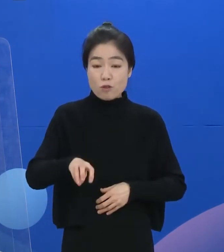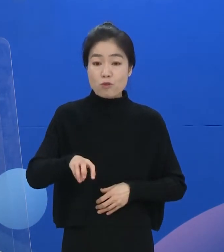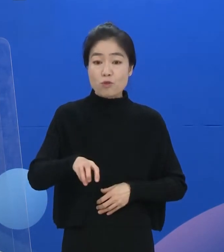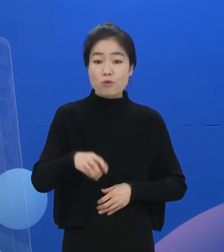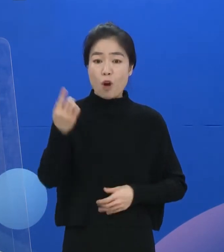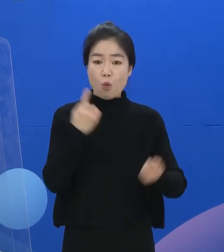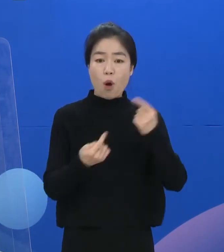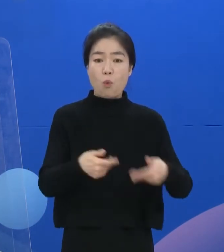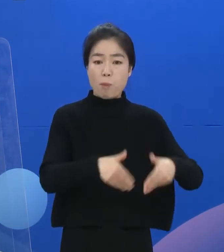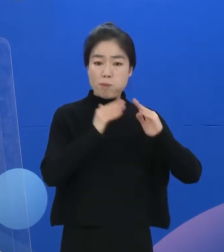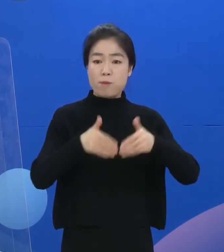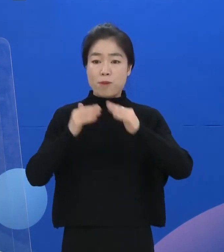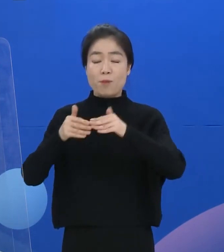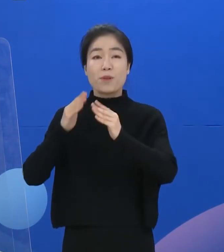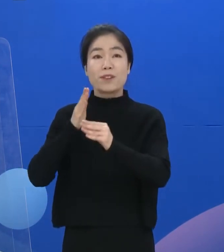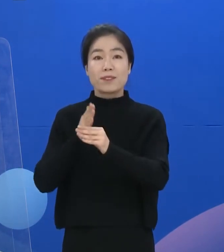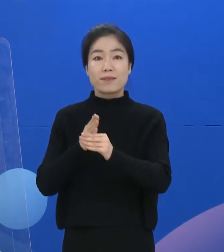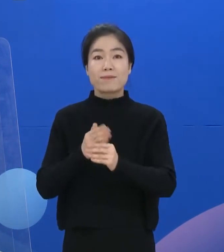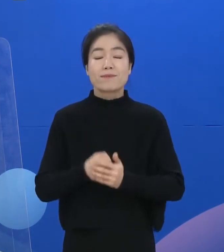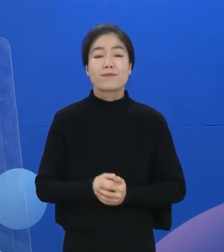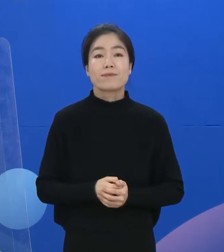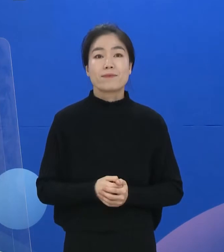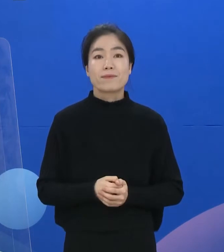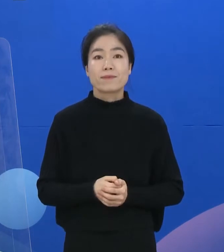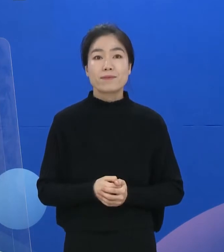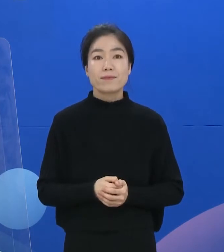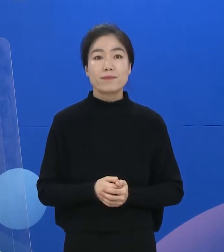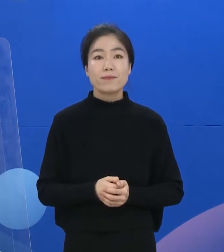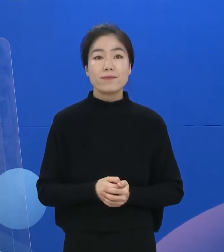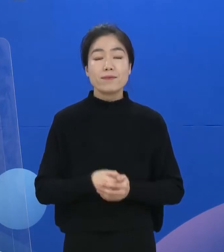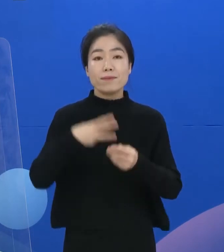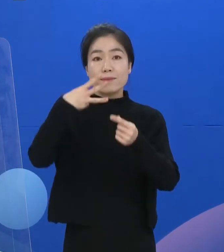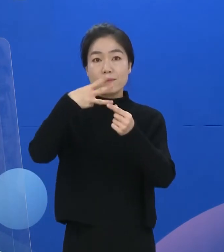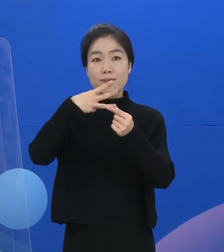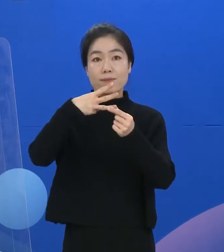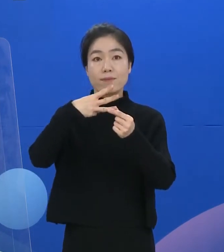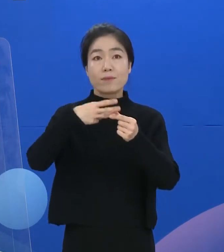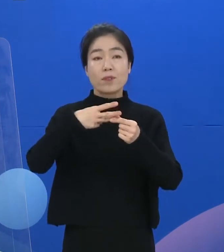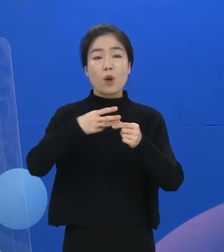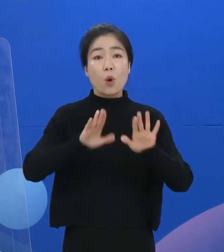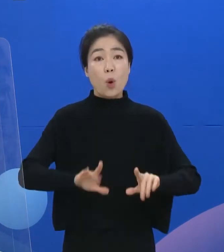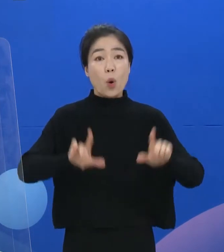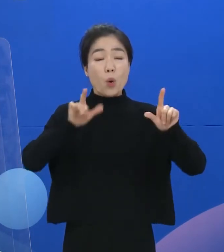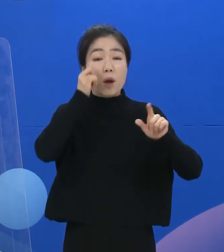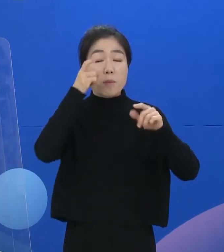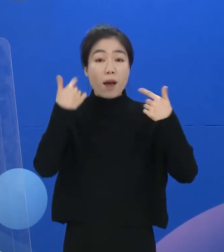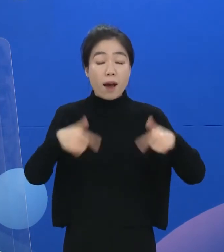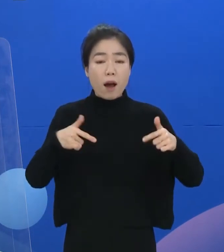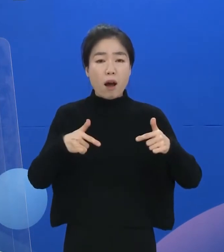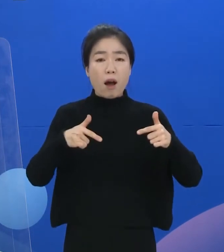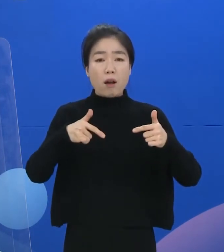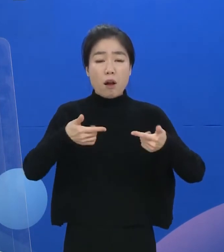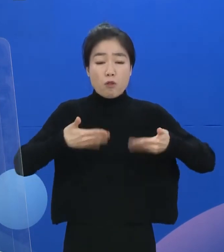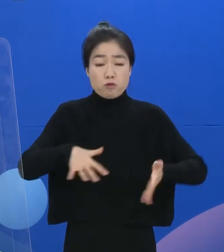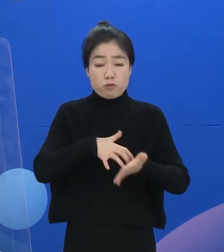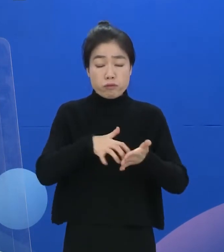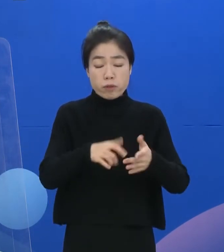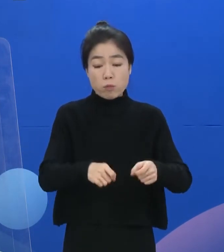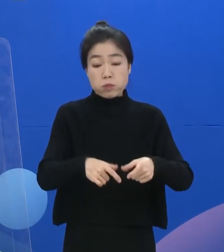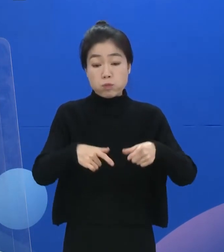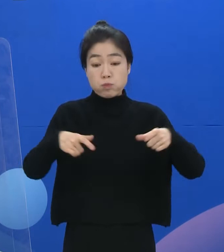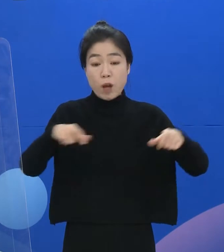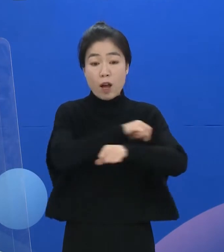가진 133개의 인공 지능 기업과 기관들이 우리 광주의 둥지를 틀고 있습니다